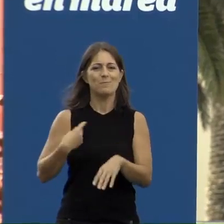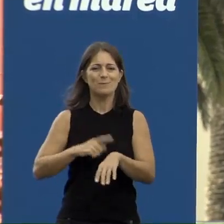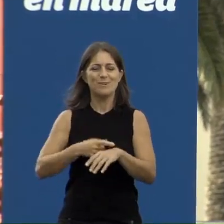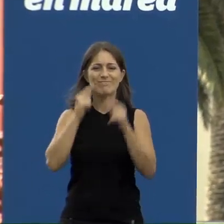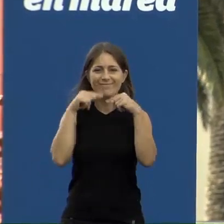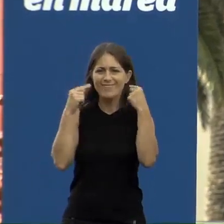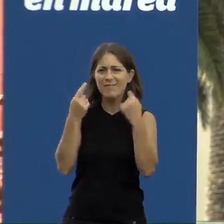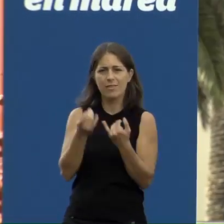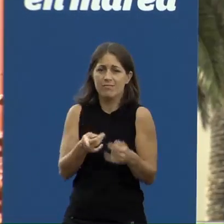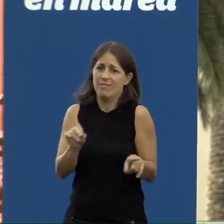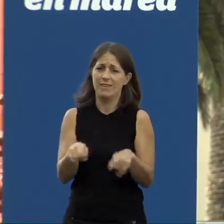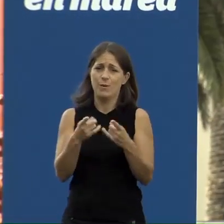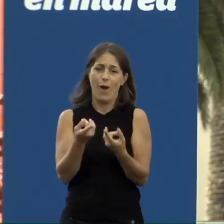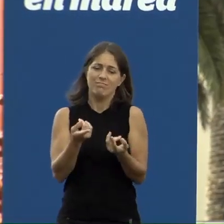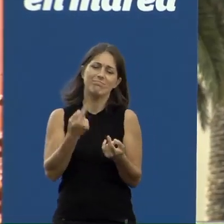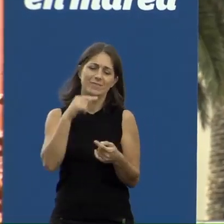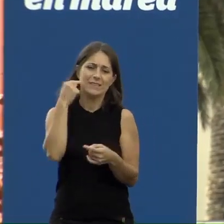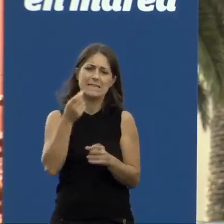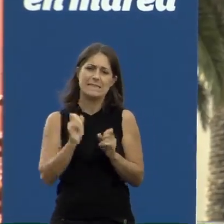nos queiran tristes. Moitas grazas.